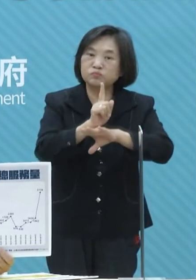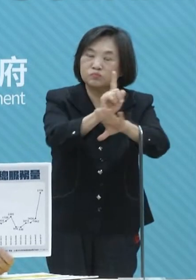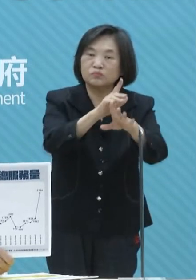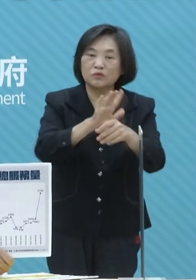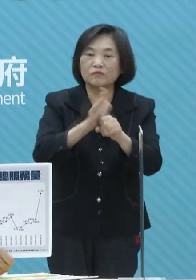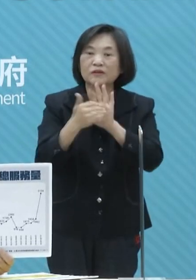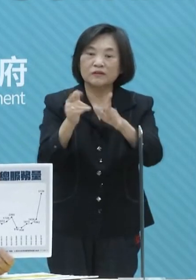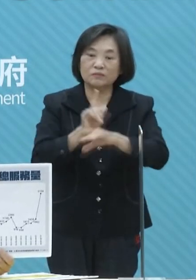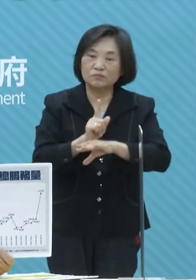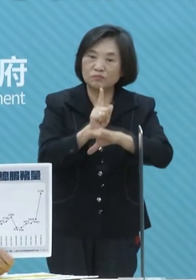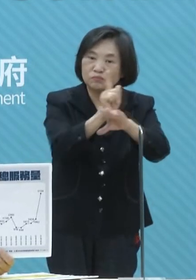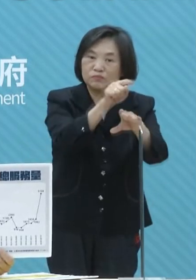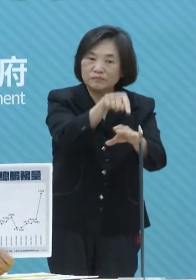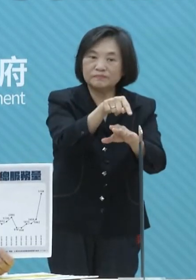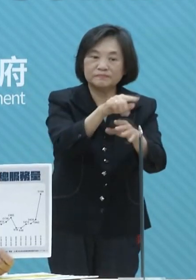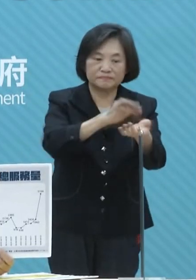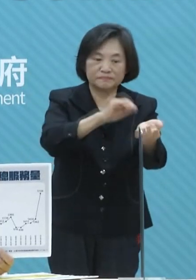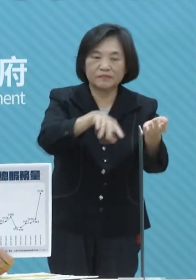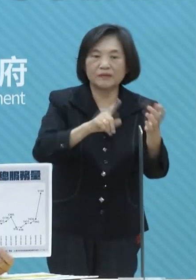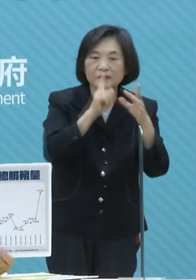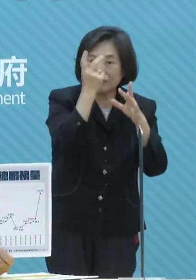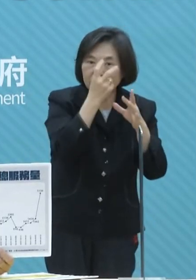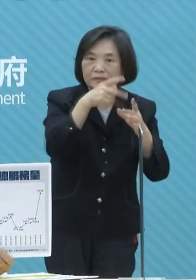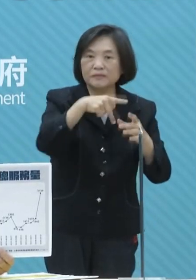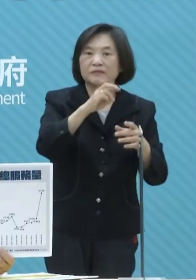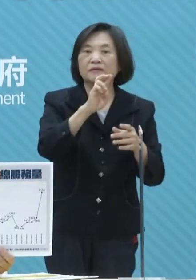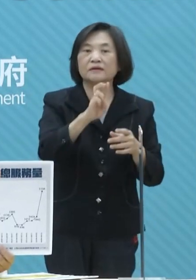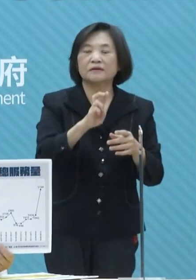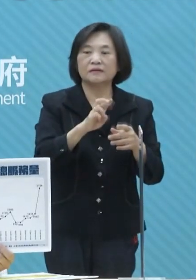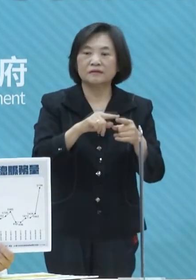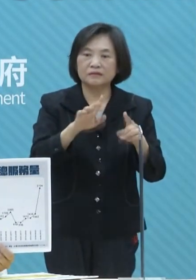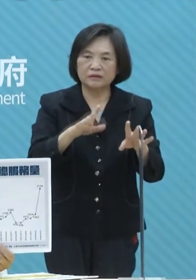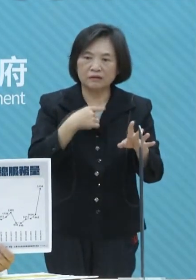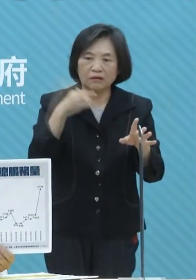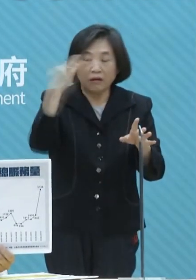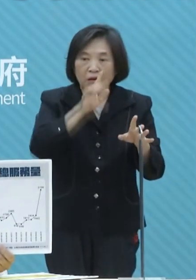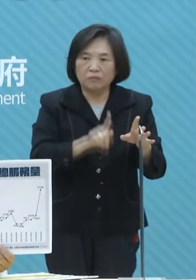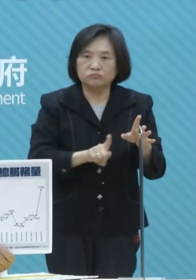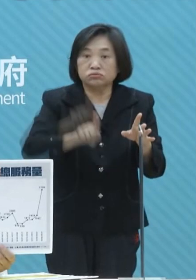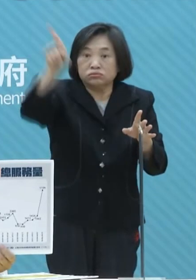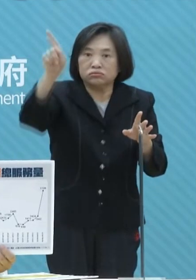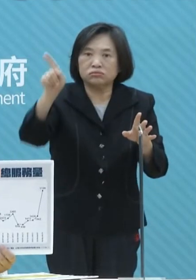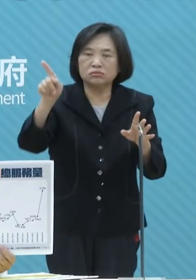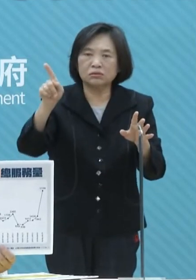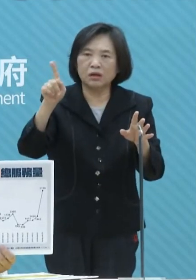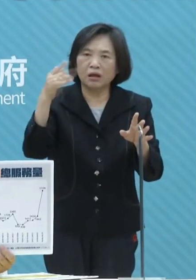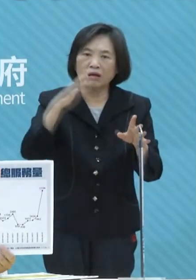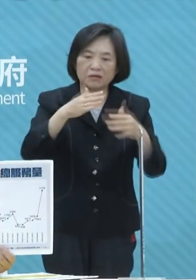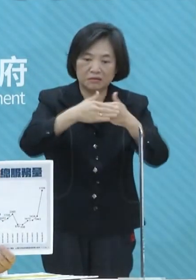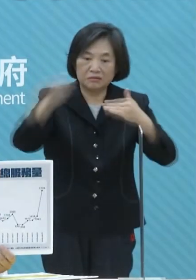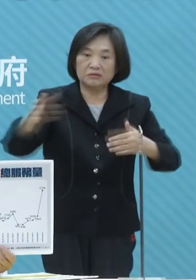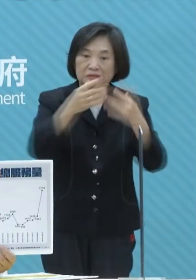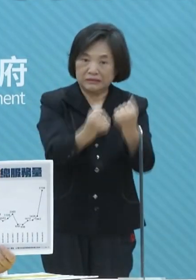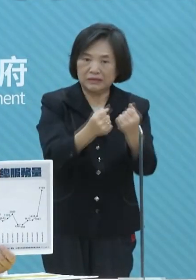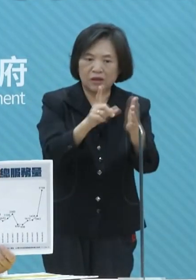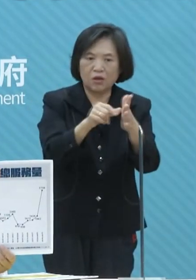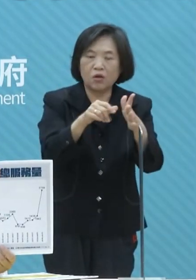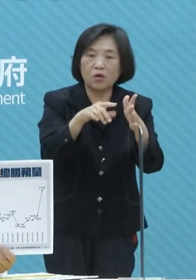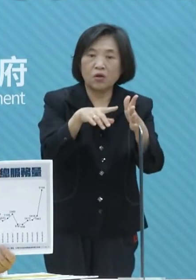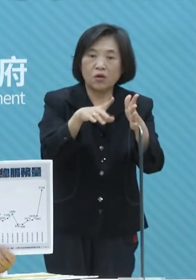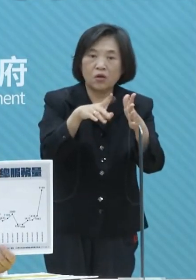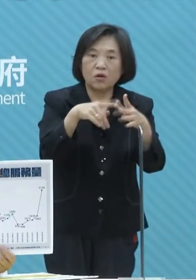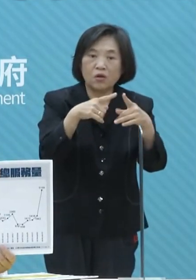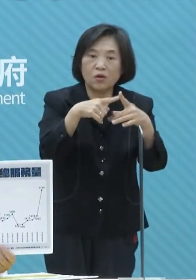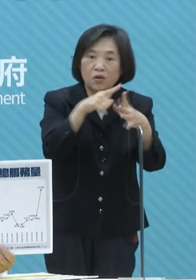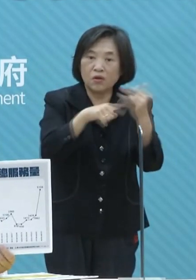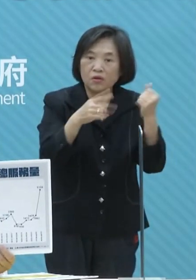个测那个 PCR 嘛哈，你看很明显的陡升的。也就是说，因为居家隔离多了嘛，那你要用计